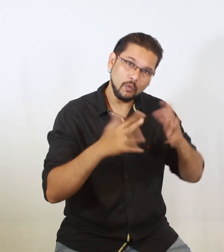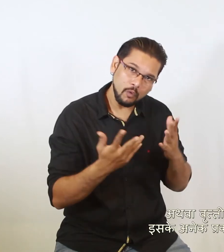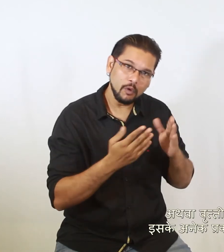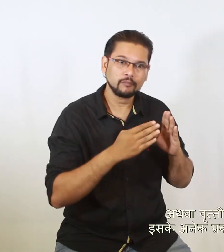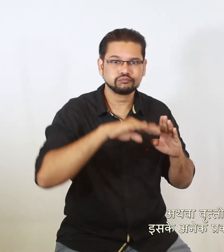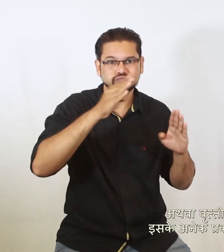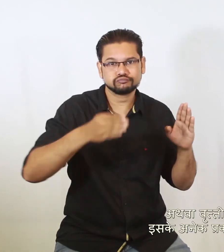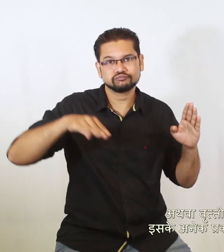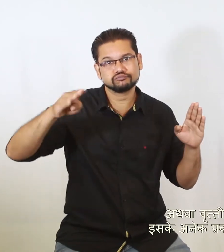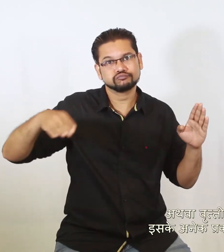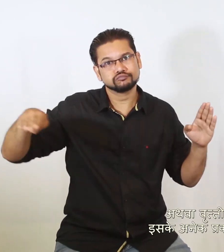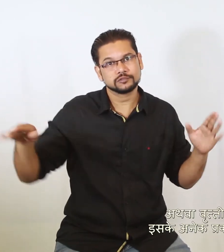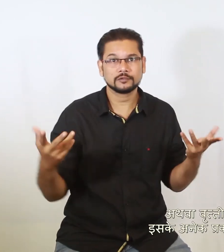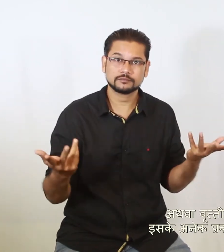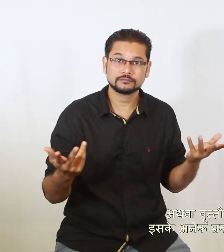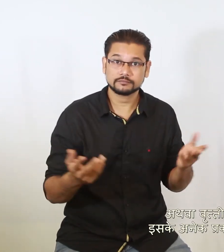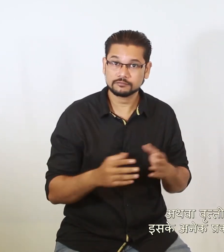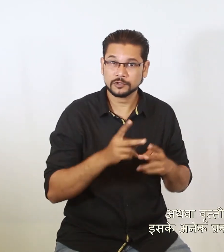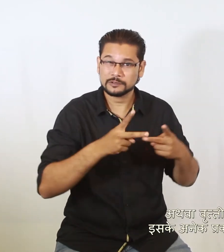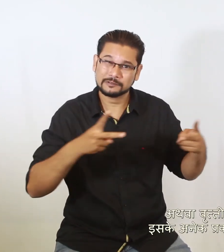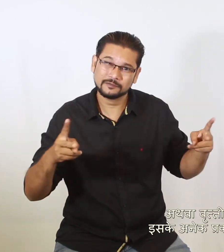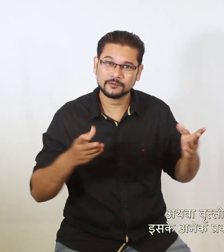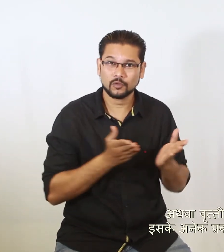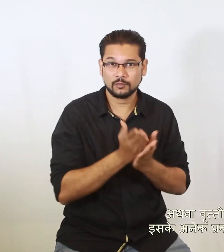अथ्वा वृत्तिय इसके अनेक प्रकार है